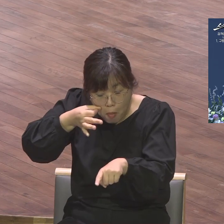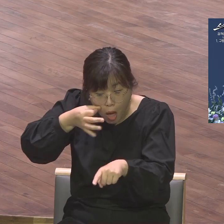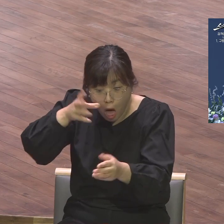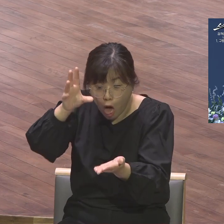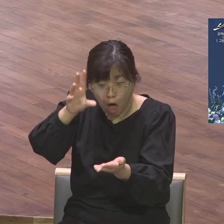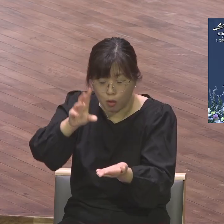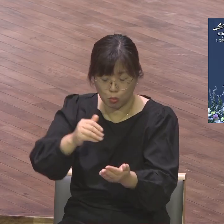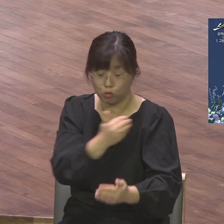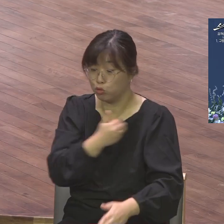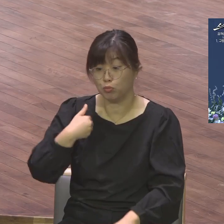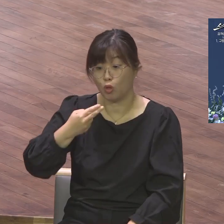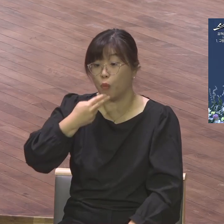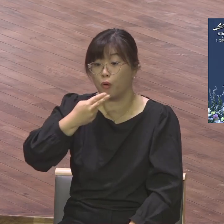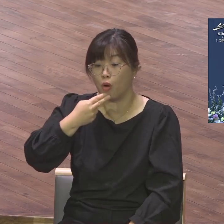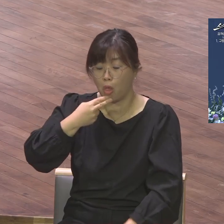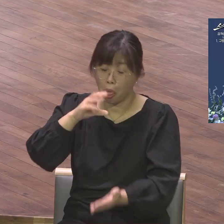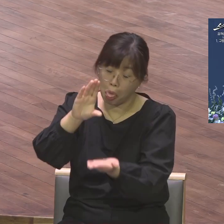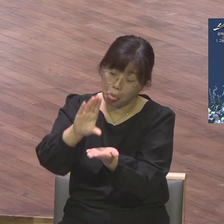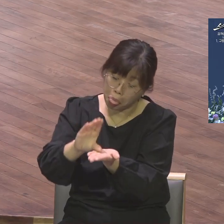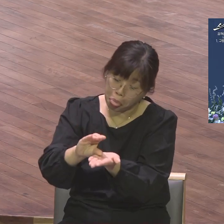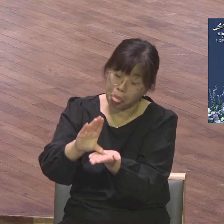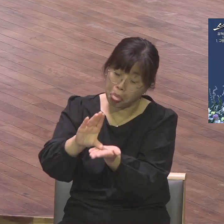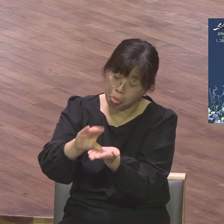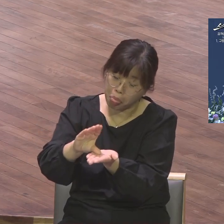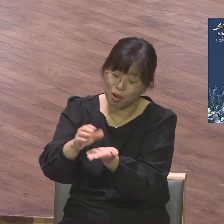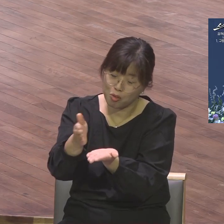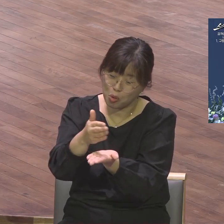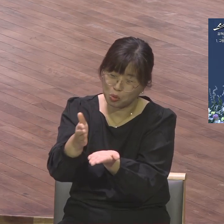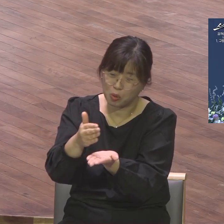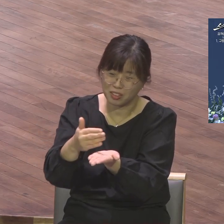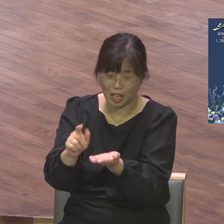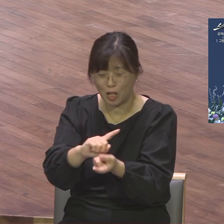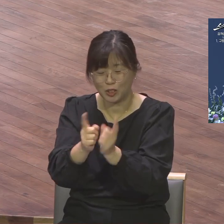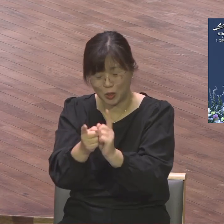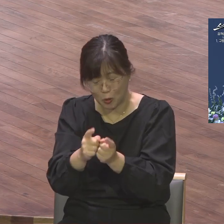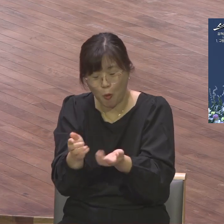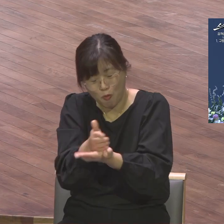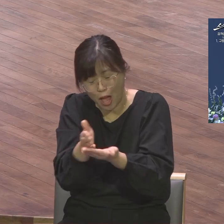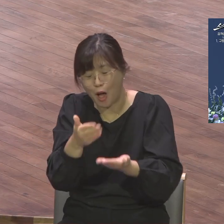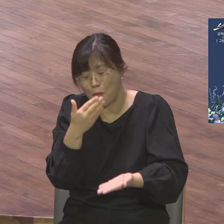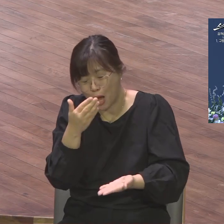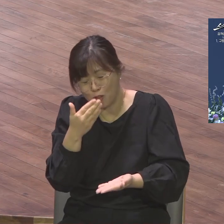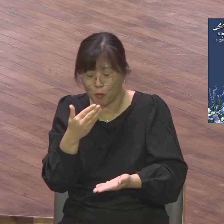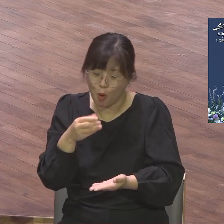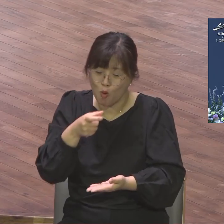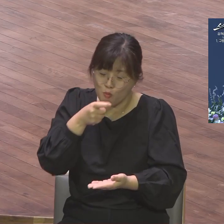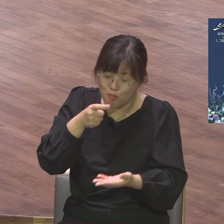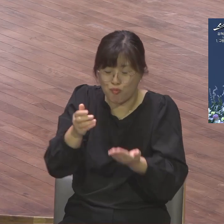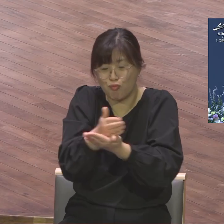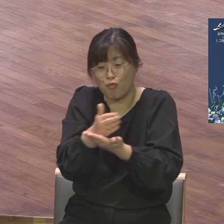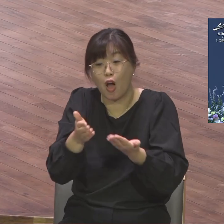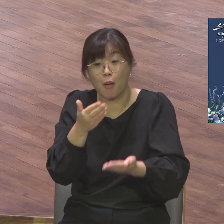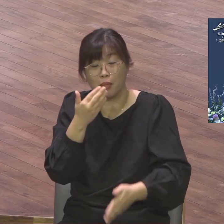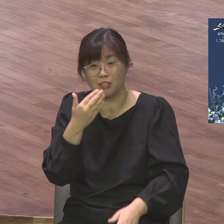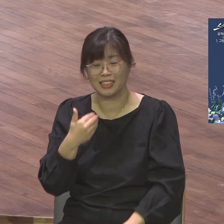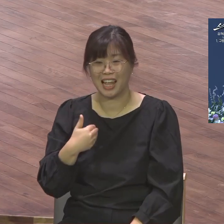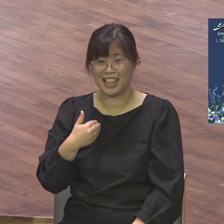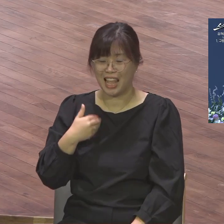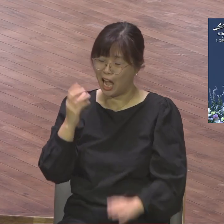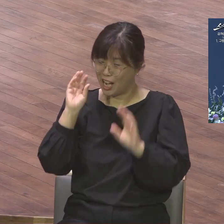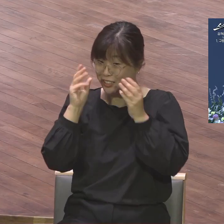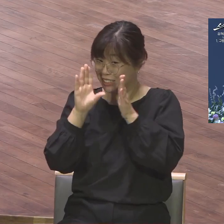그 내 친구가 하나가 내 친구가 어머니가 아버지가 이혼하고